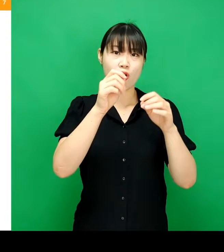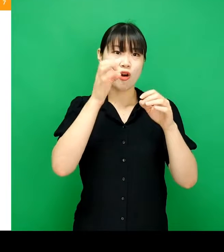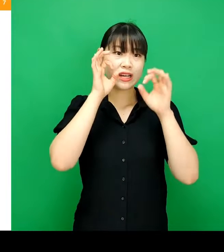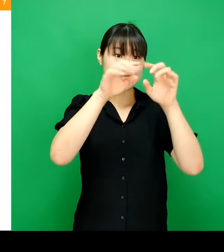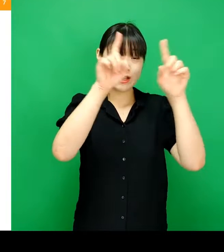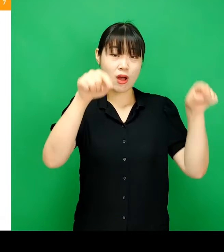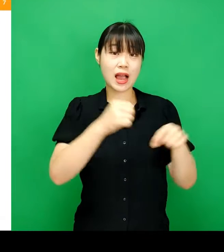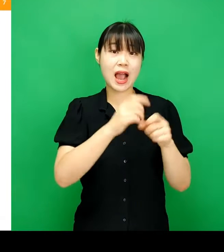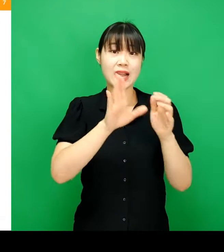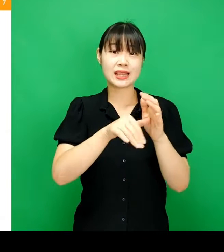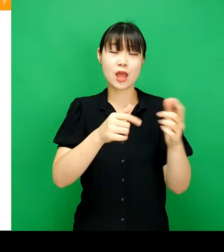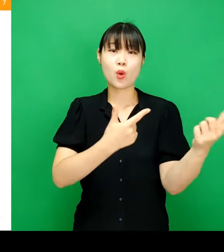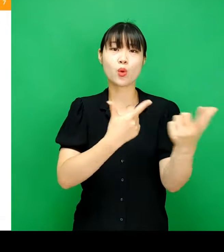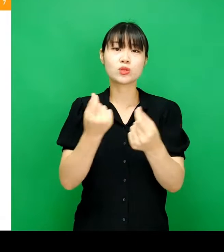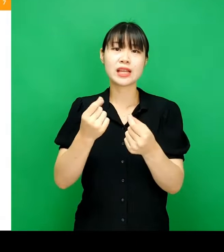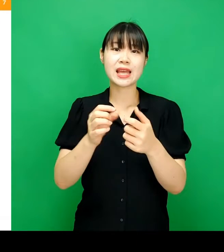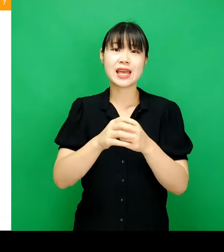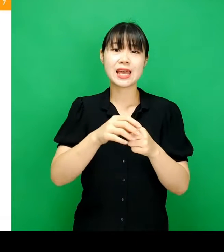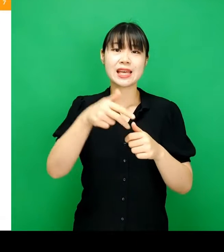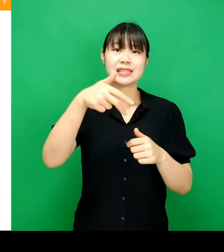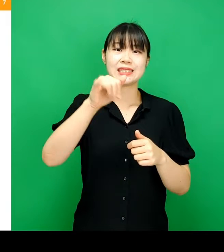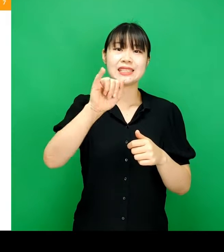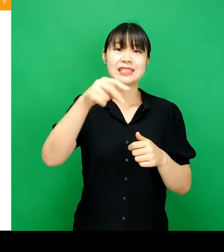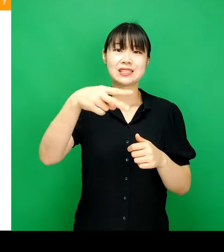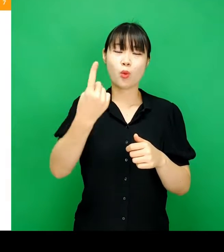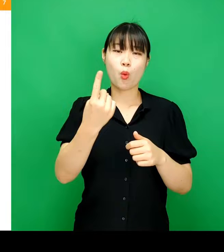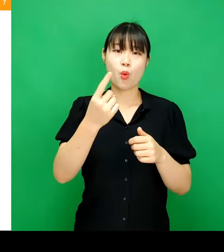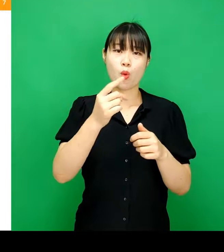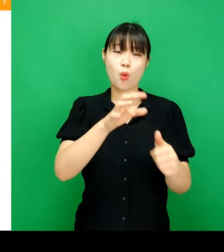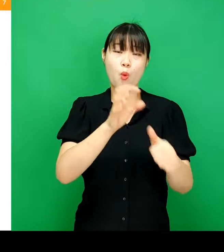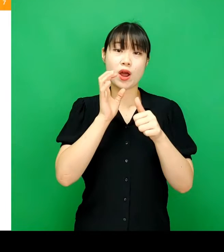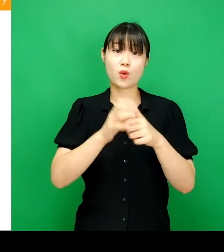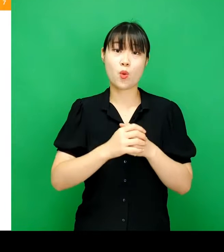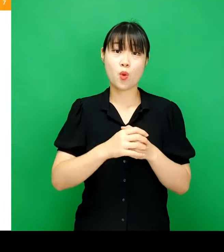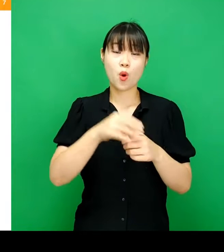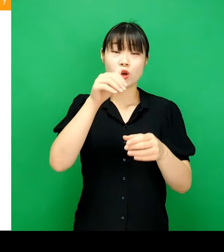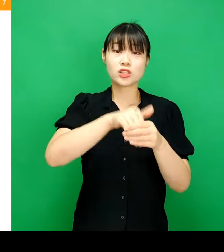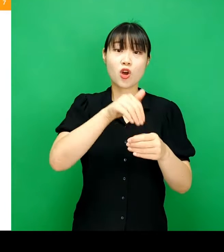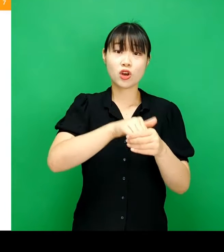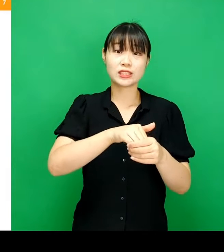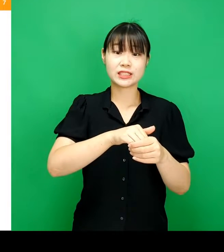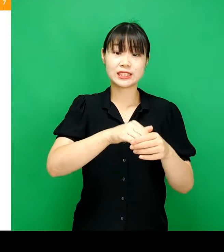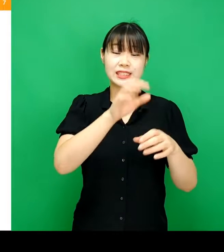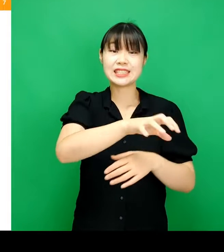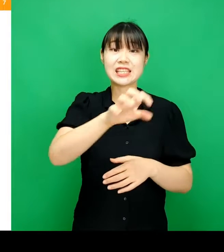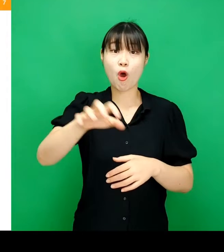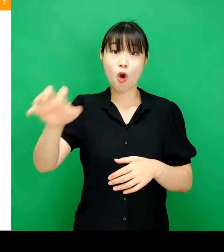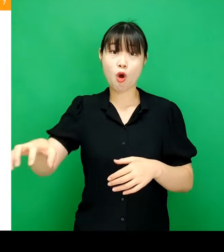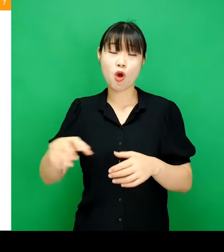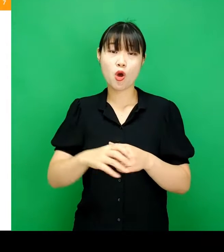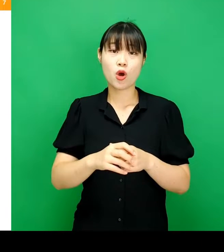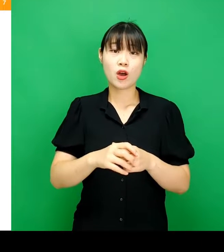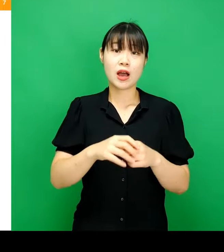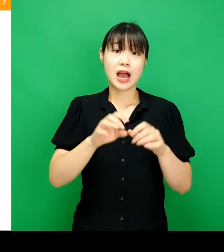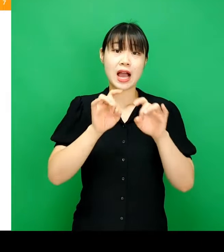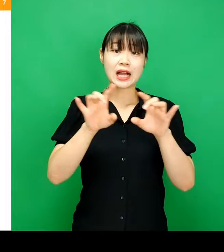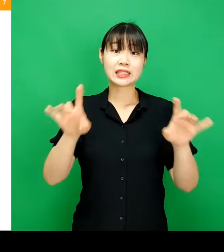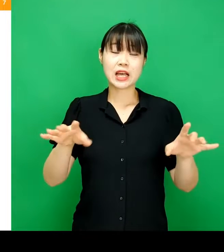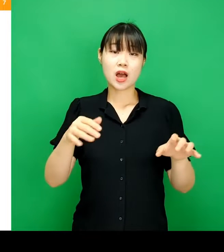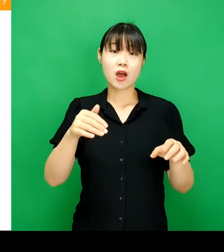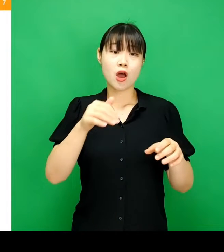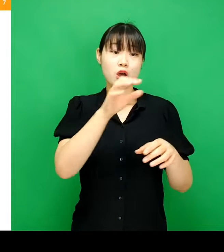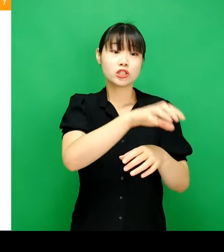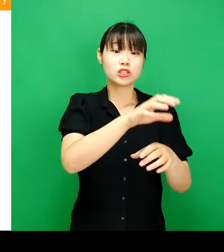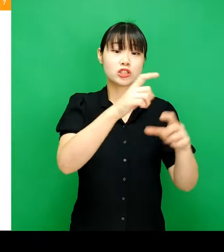선거 데이터를 시각화할 때는 공통적으로 지도를 적극 활용합니다. 선거는 지역 기반으로 진행되고 독자들은